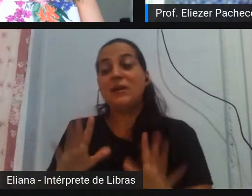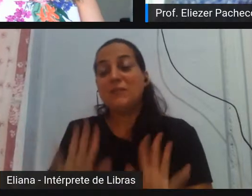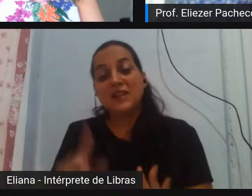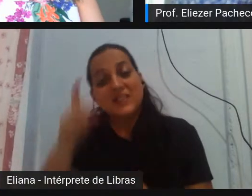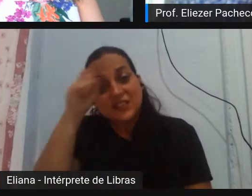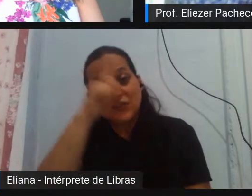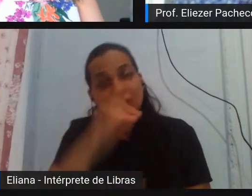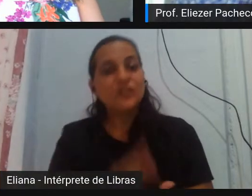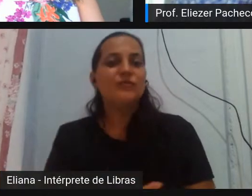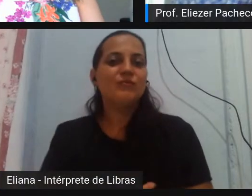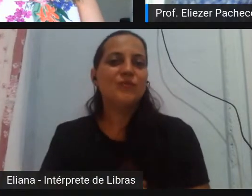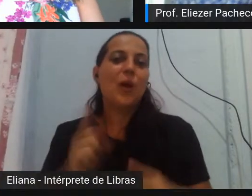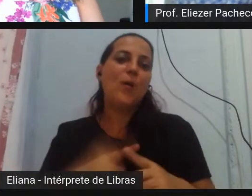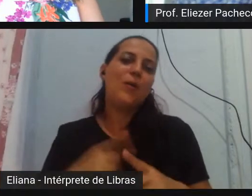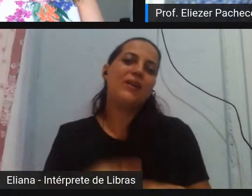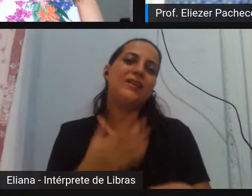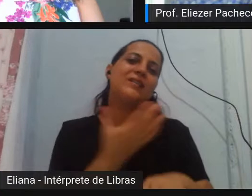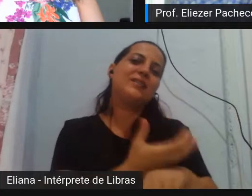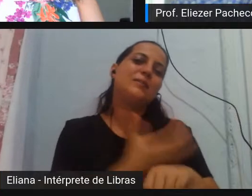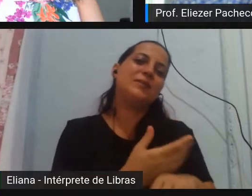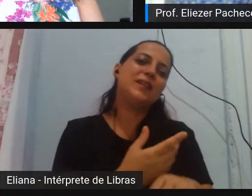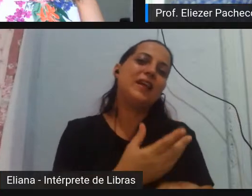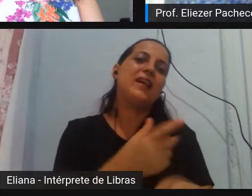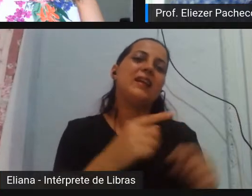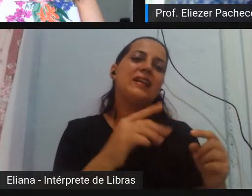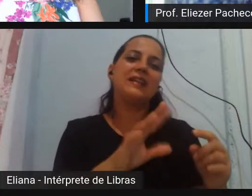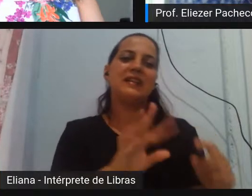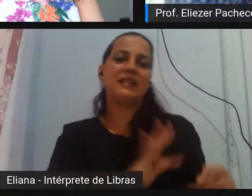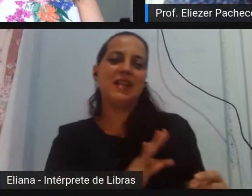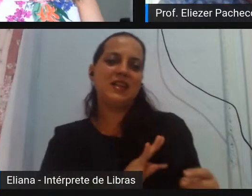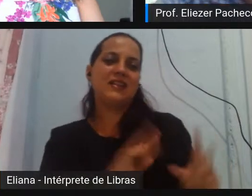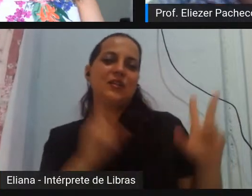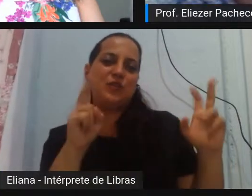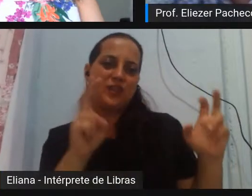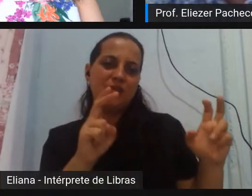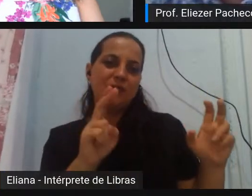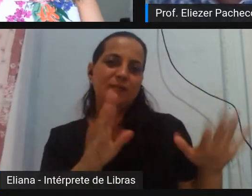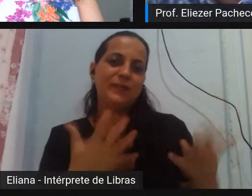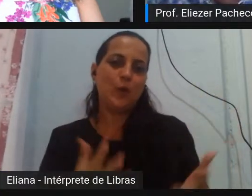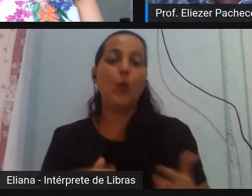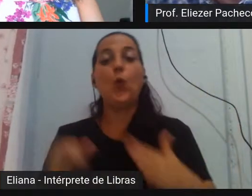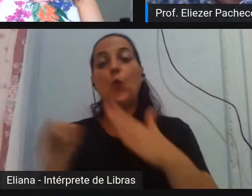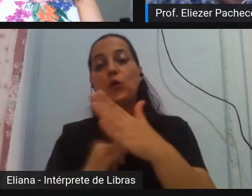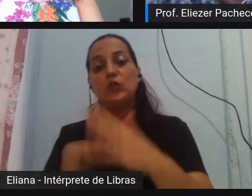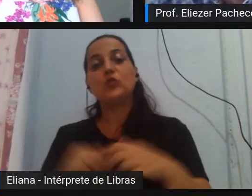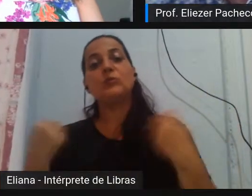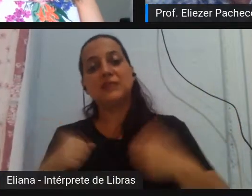verdade, nós deveríamos suprir essa deficiência.